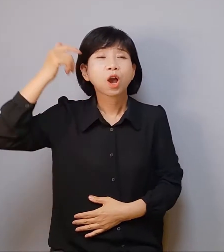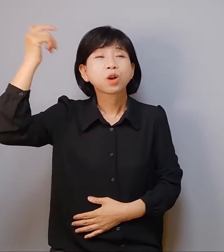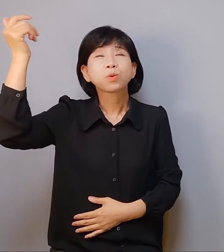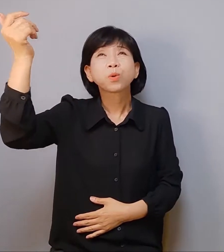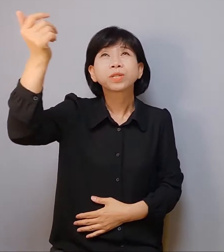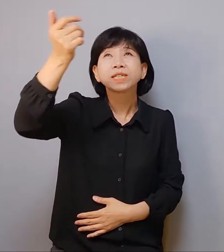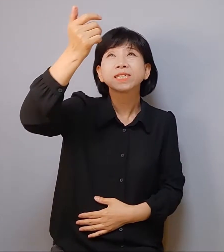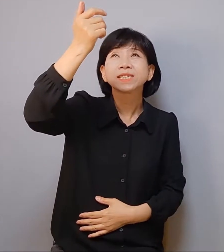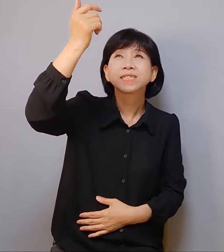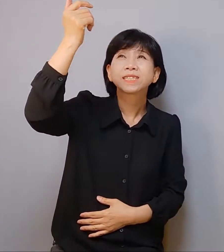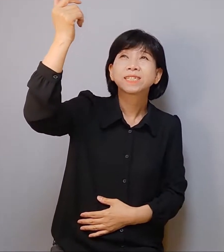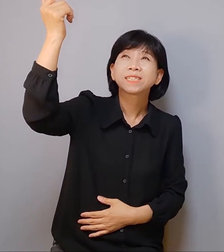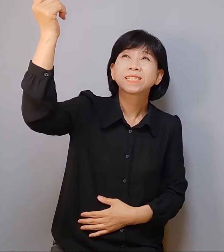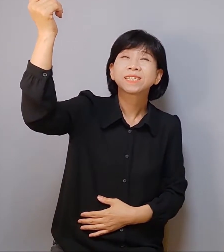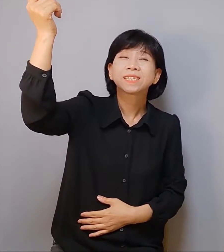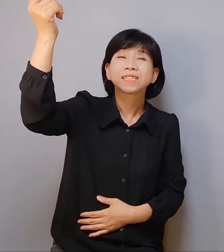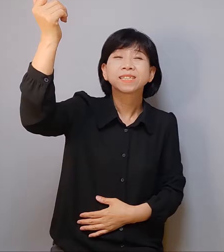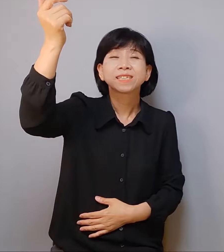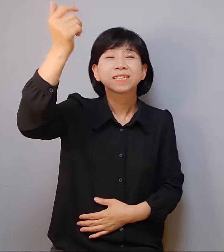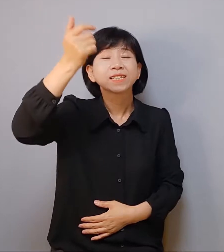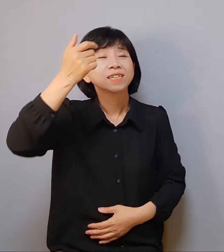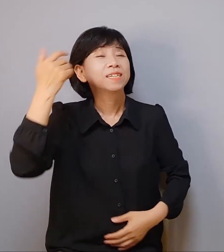나의 영혼이